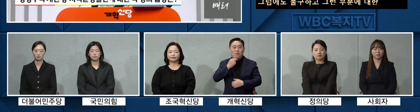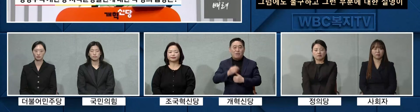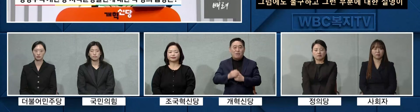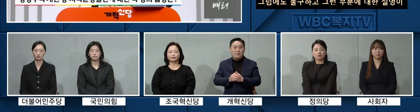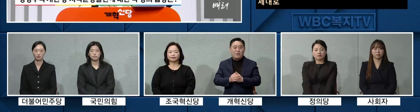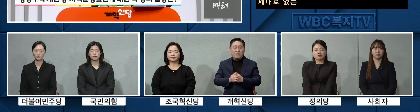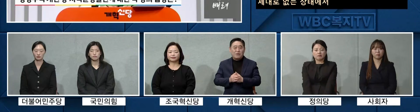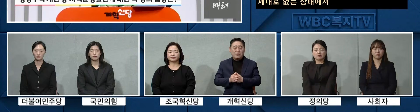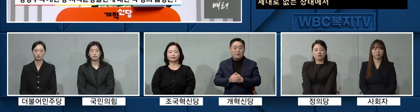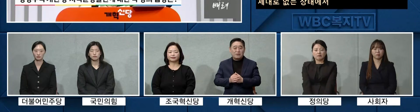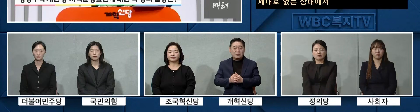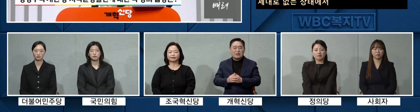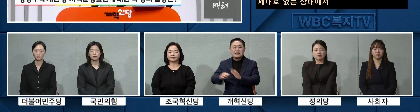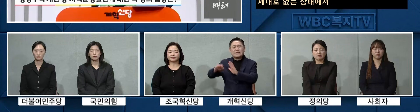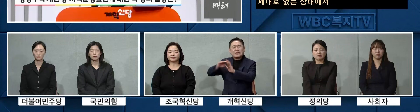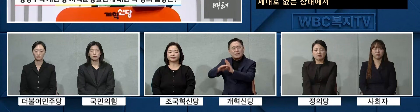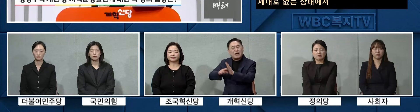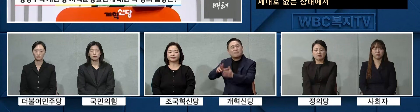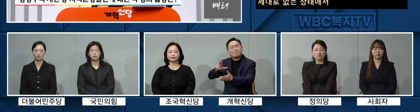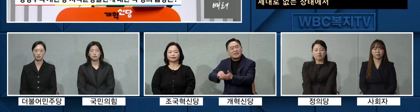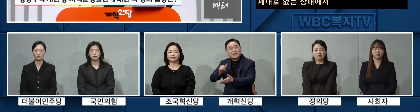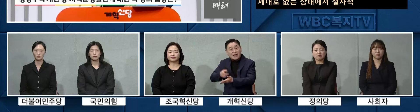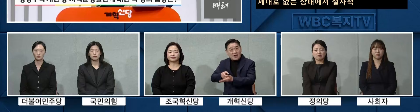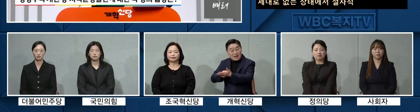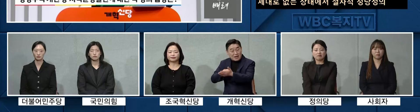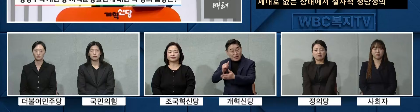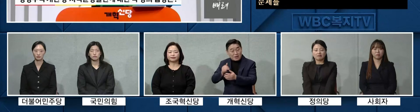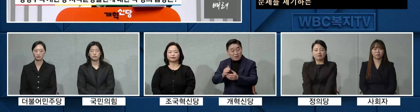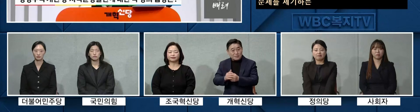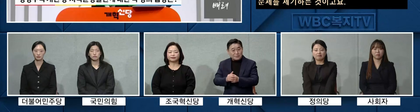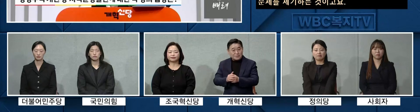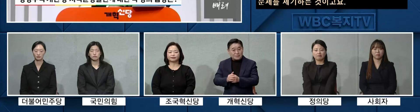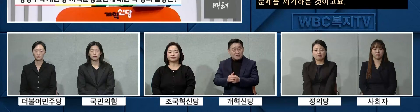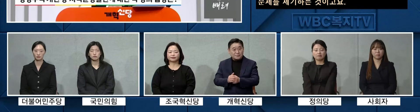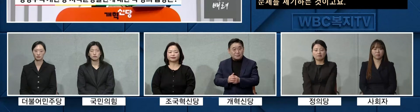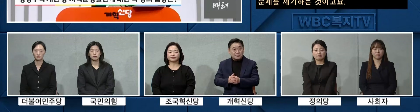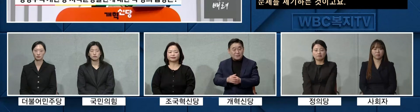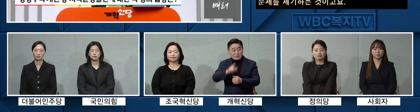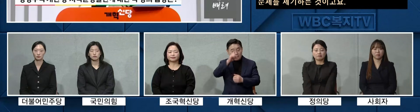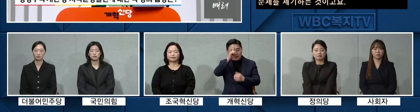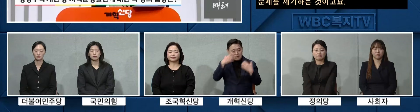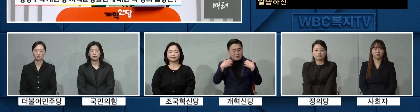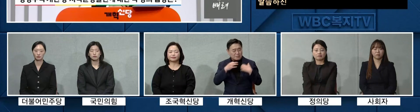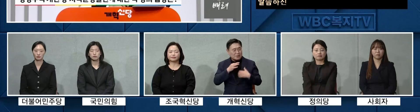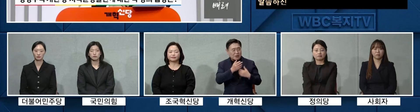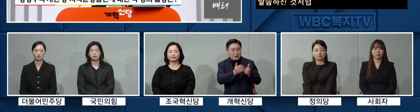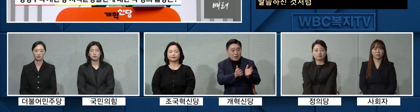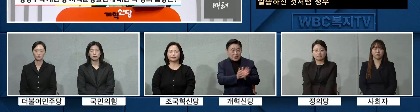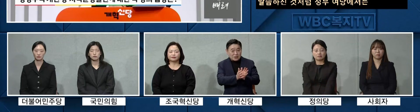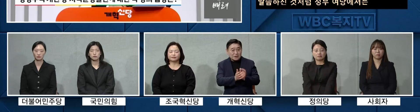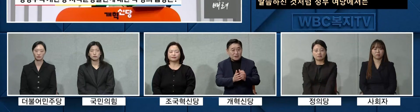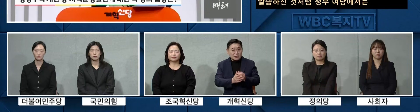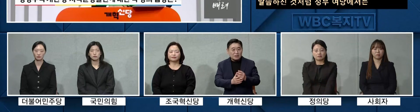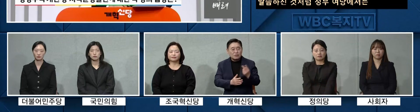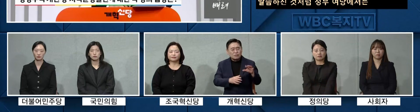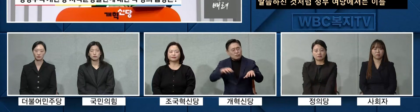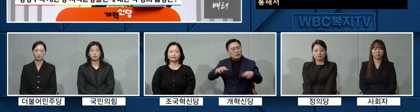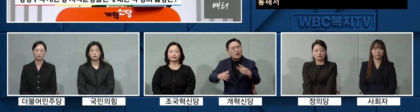상태에서 절차적 정당성의 문제를 제기하는 것이고요. 말씀하신 것처럼 정부 여당에서는 이를 통해서